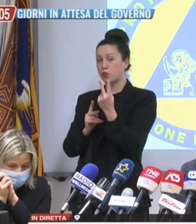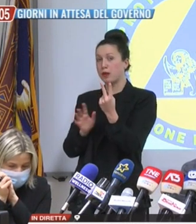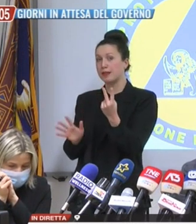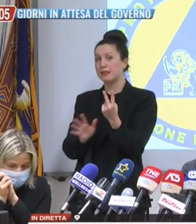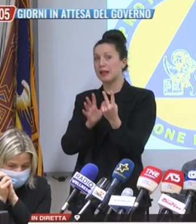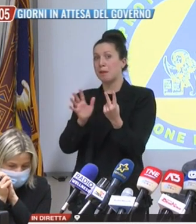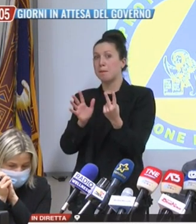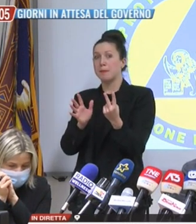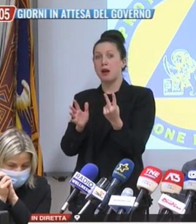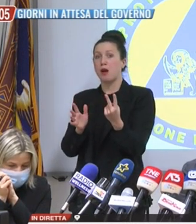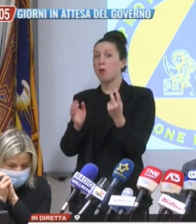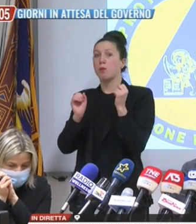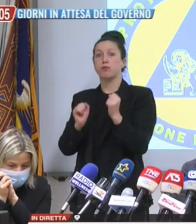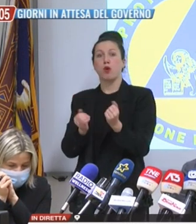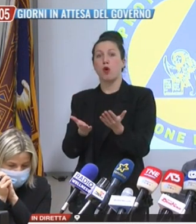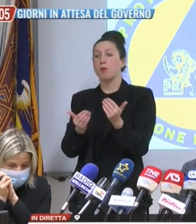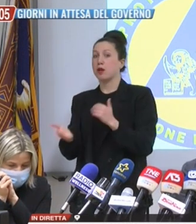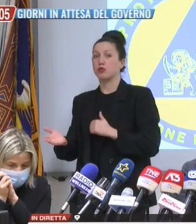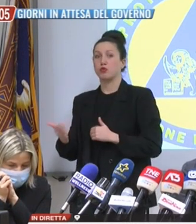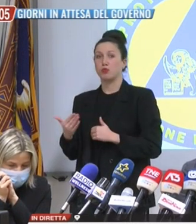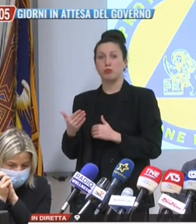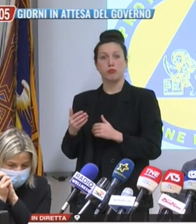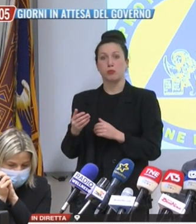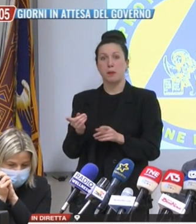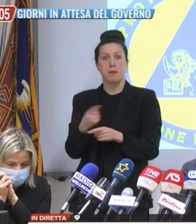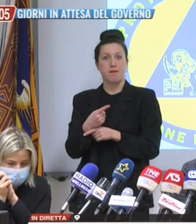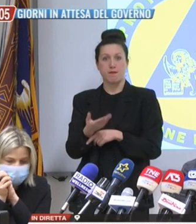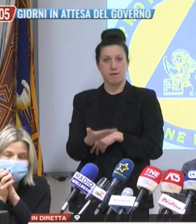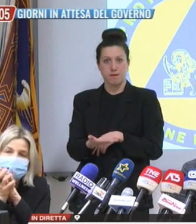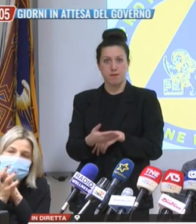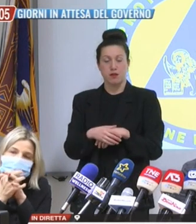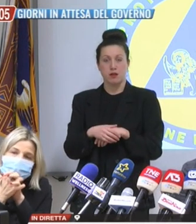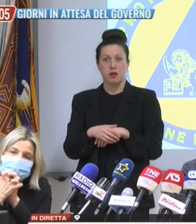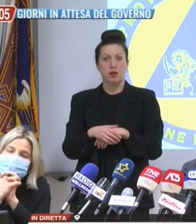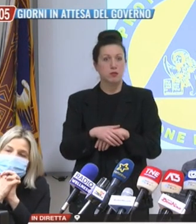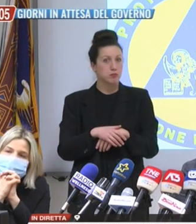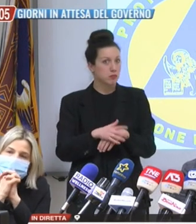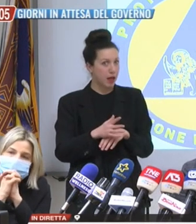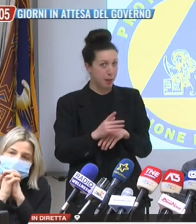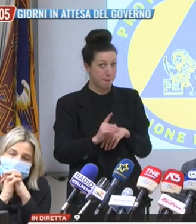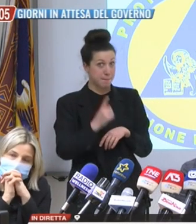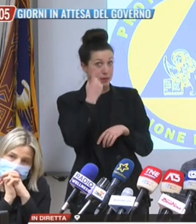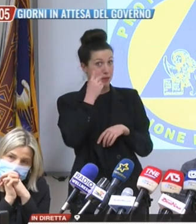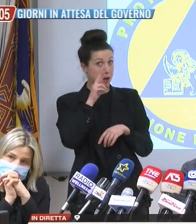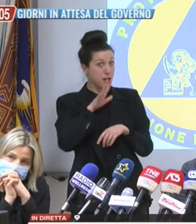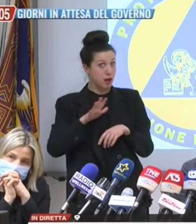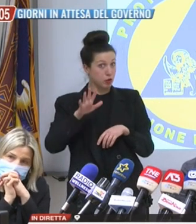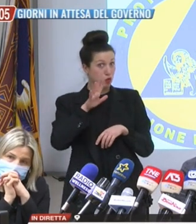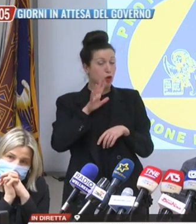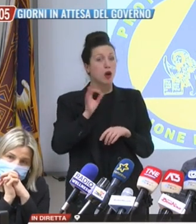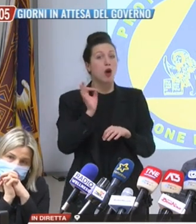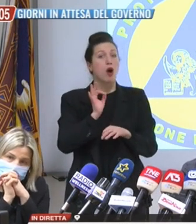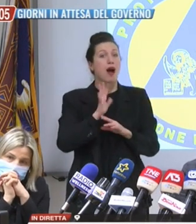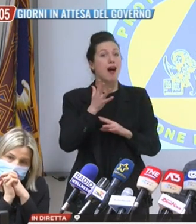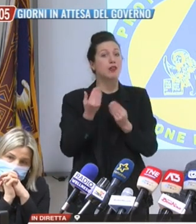verificare. E sarebbe la prima situazione a livello regionale che si crea questa, oppure ci sono i suoi colleghi? Non